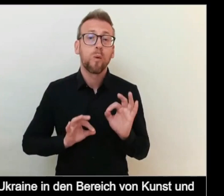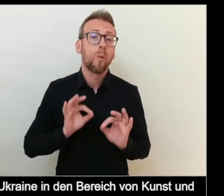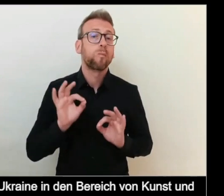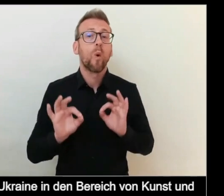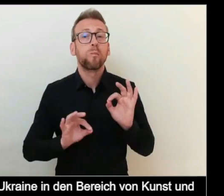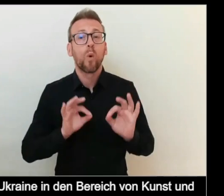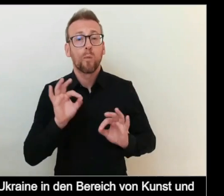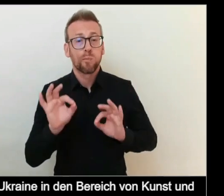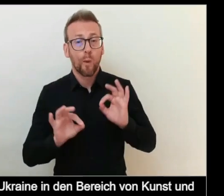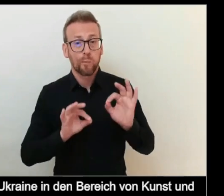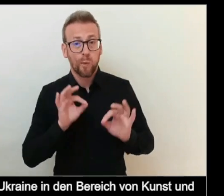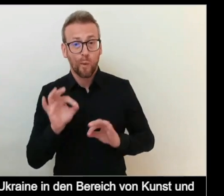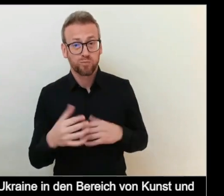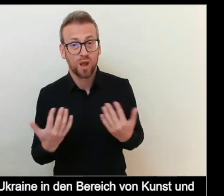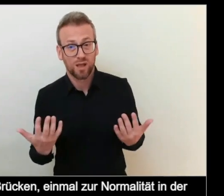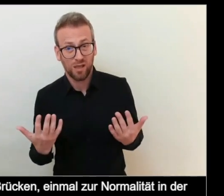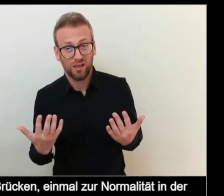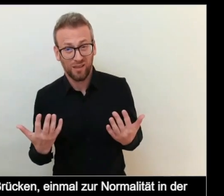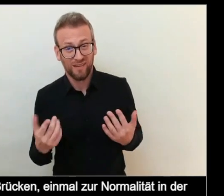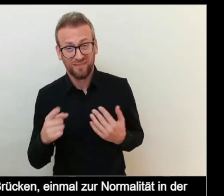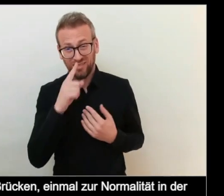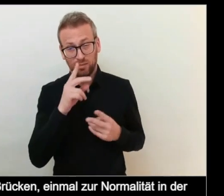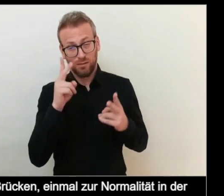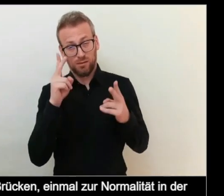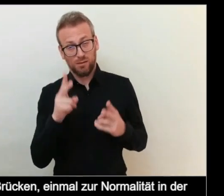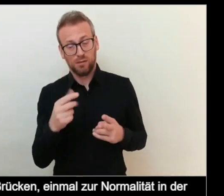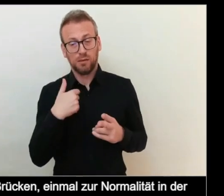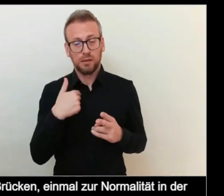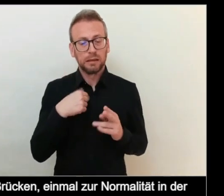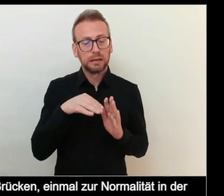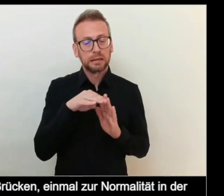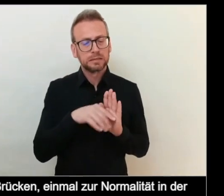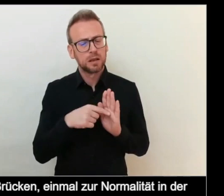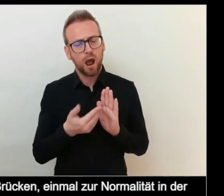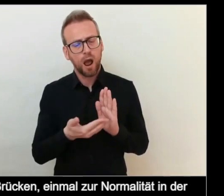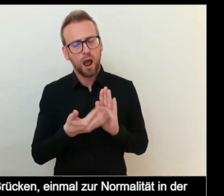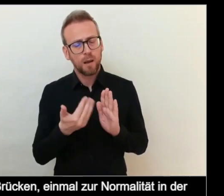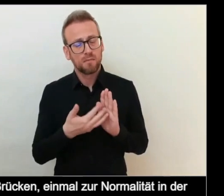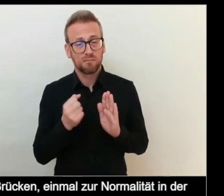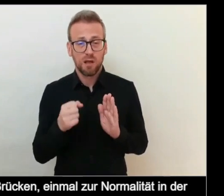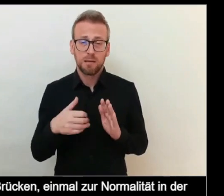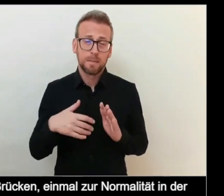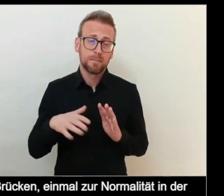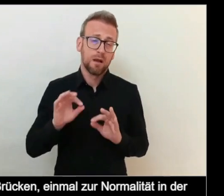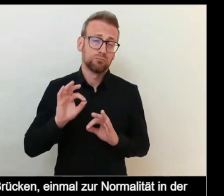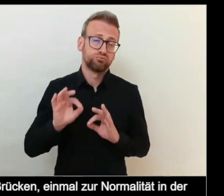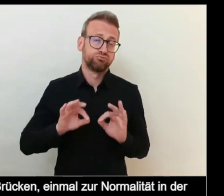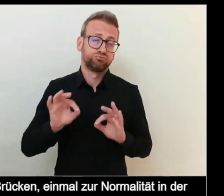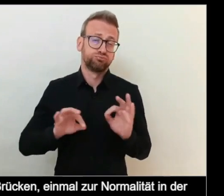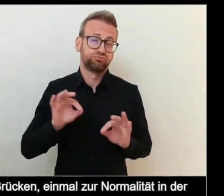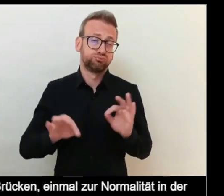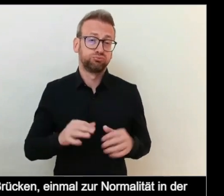sich Zurückhaltung begründet. Und das wiederum zusammengenommen war der Grund, warum wir heute im